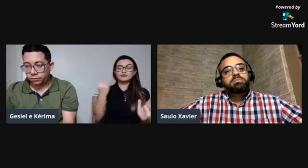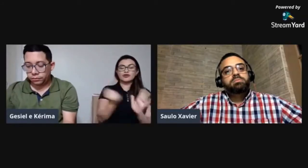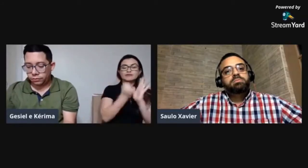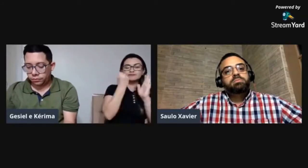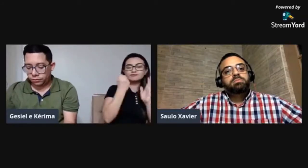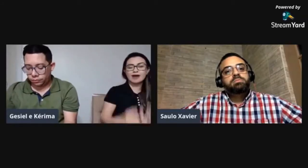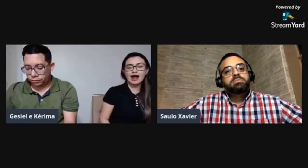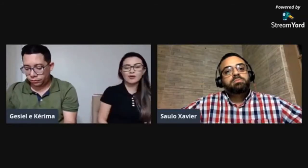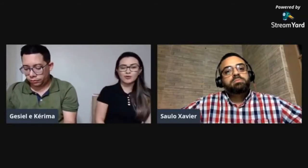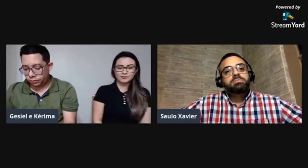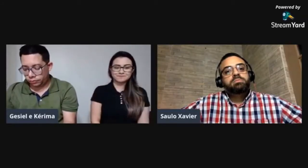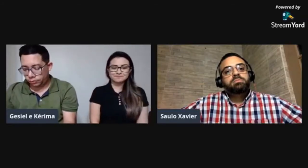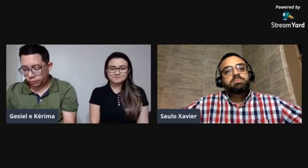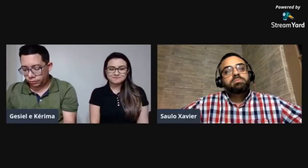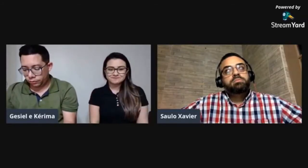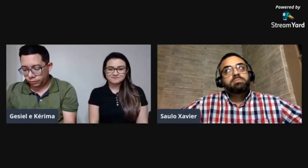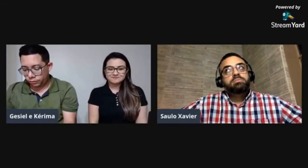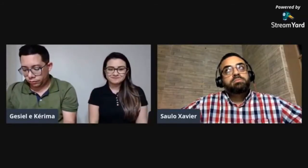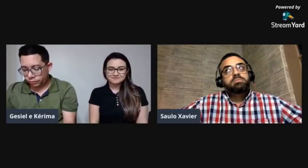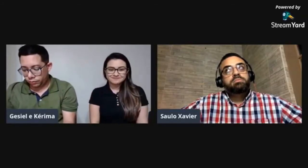você sentiu que foi um marco?